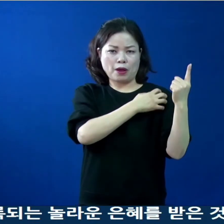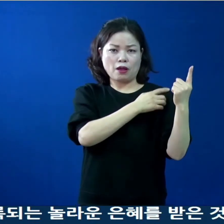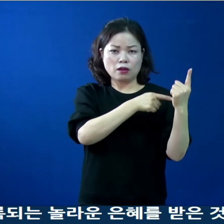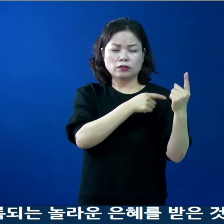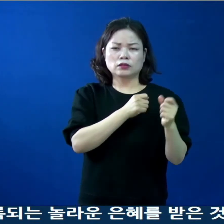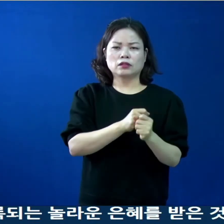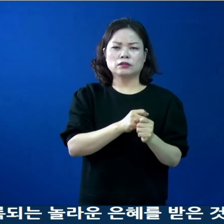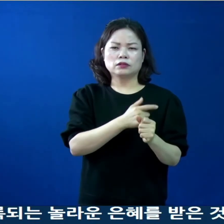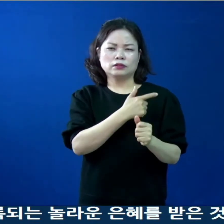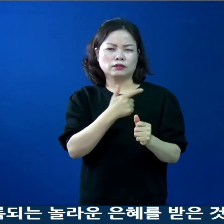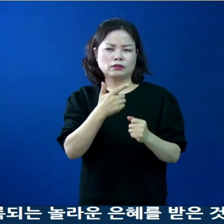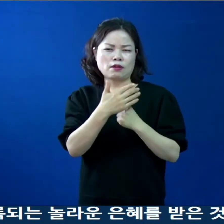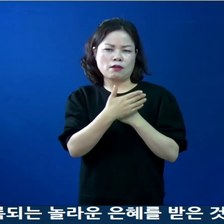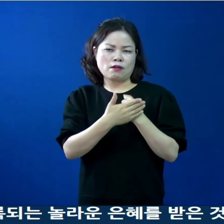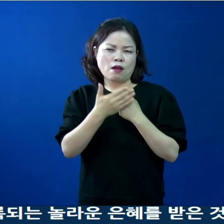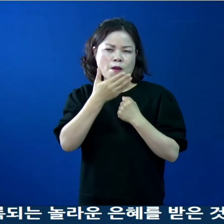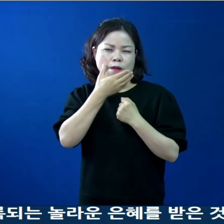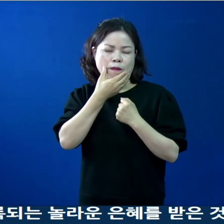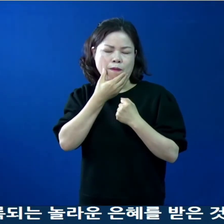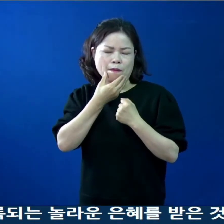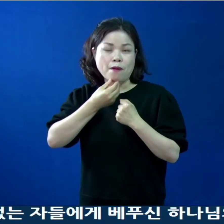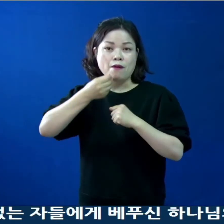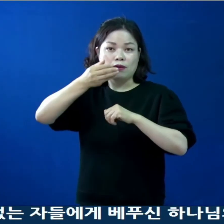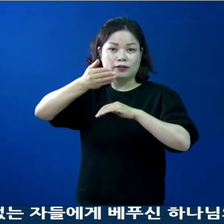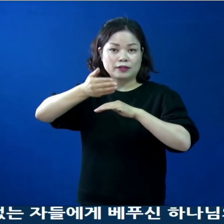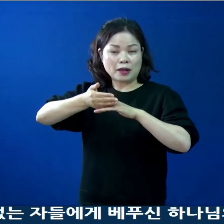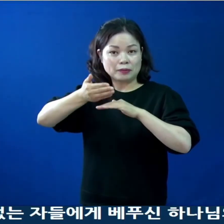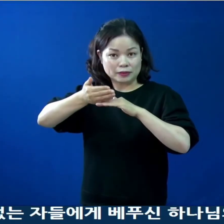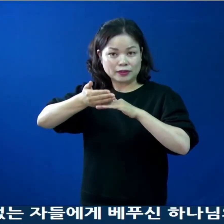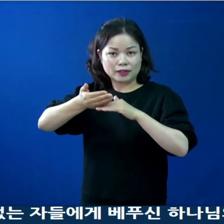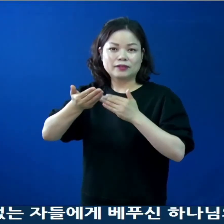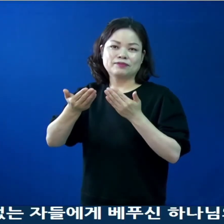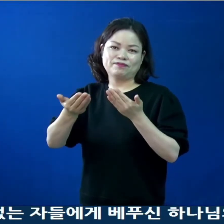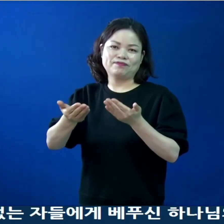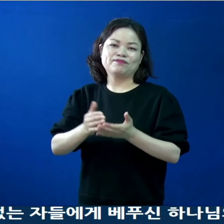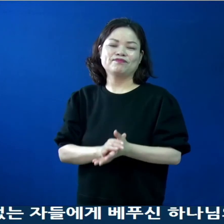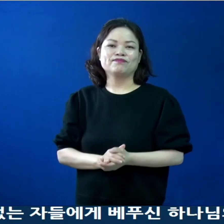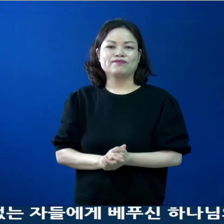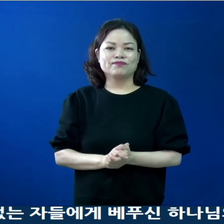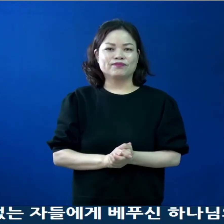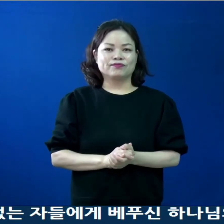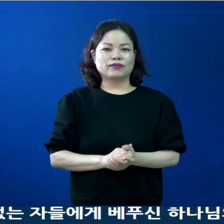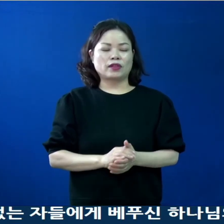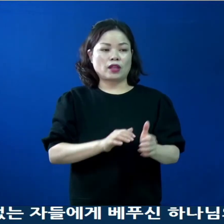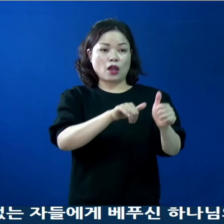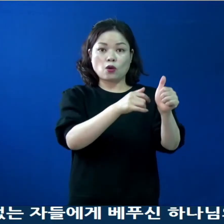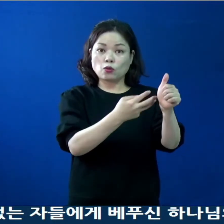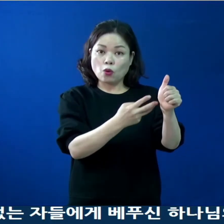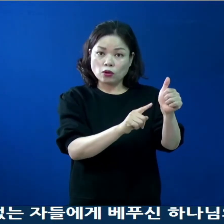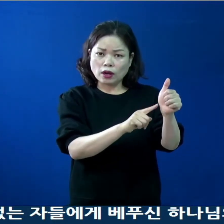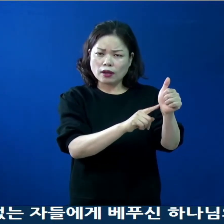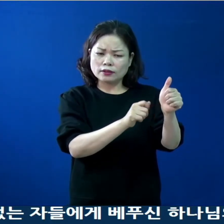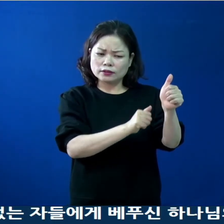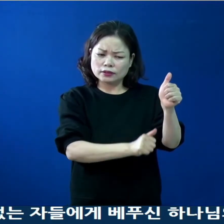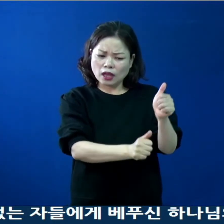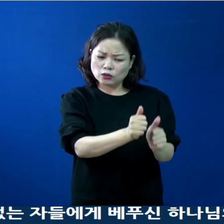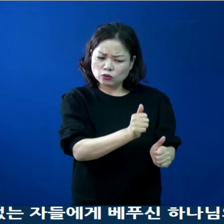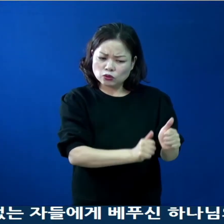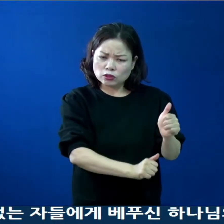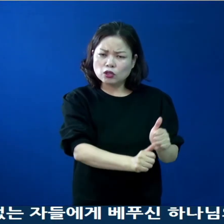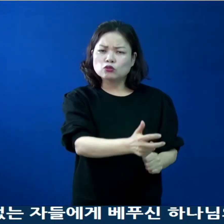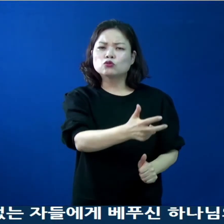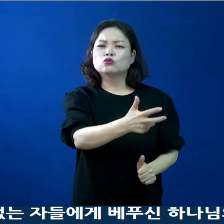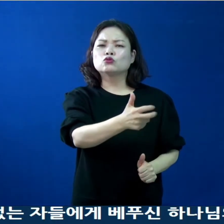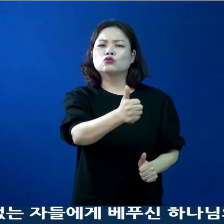은혜와 복과 감사 제목으로 다가왔던 것 같습니다. 고라 자손들에게 있어서 그들이